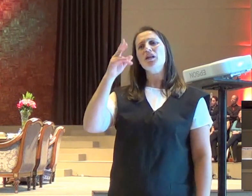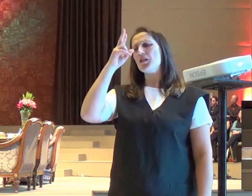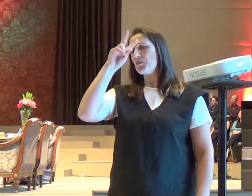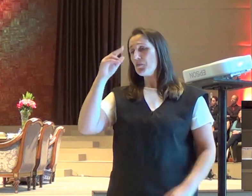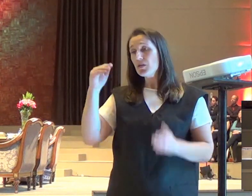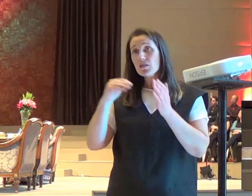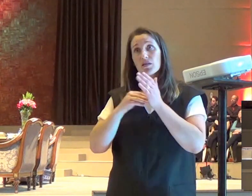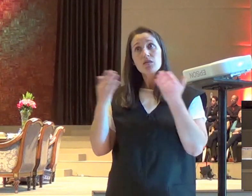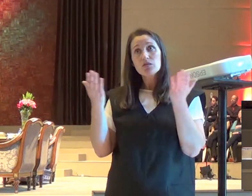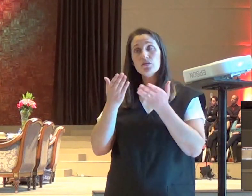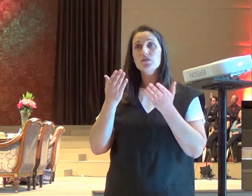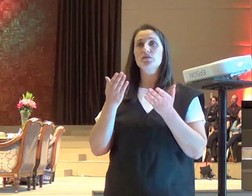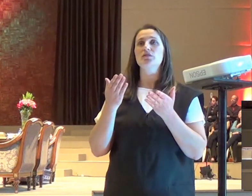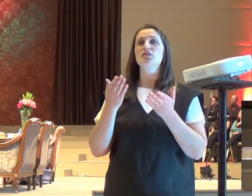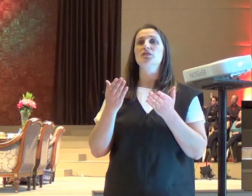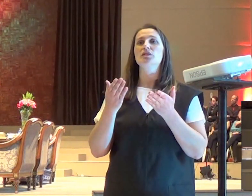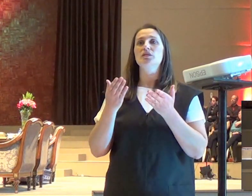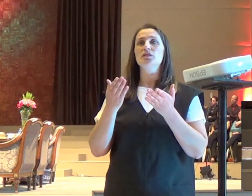hoje em Israel,